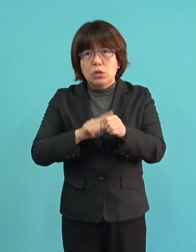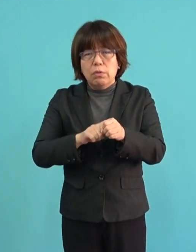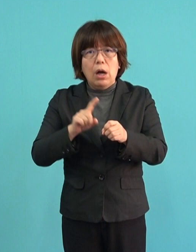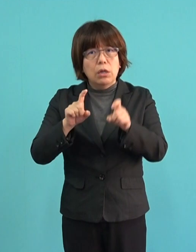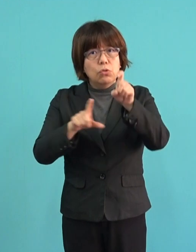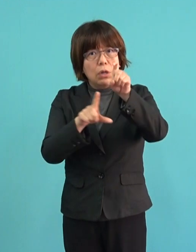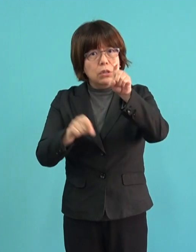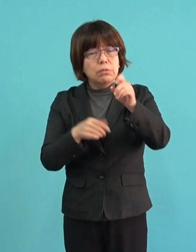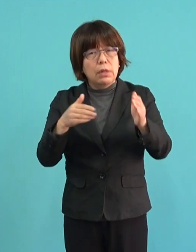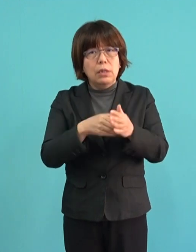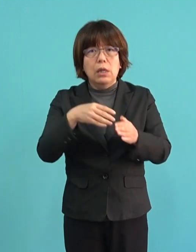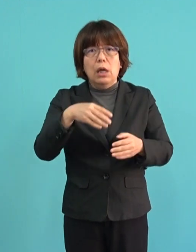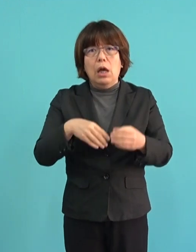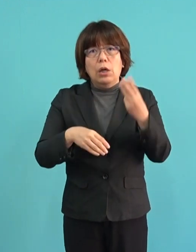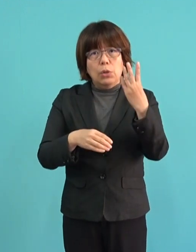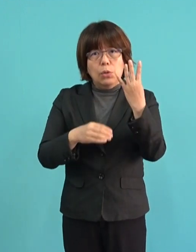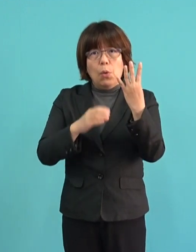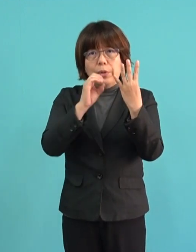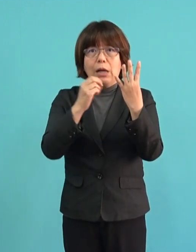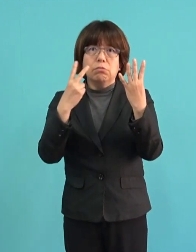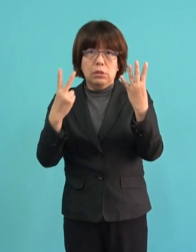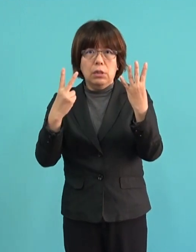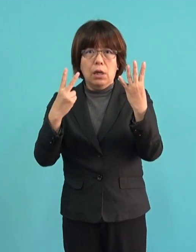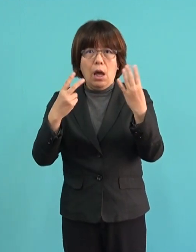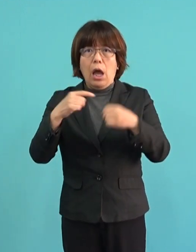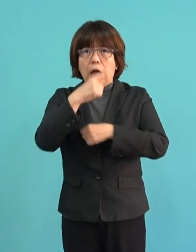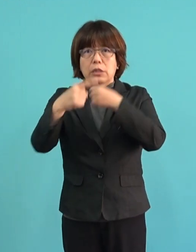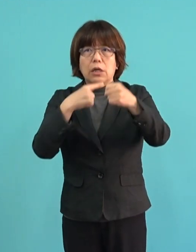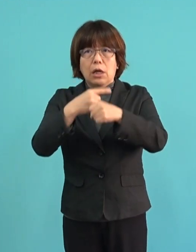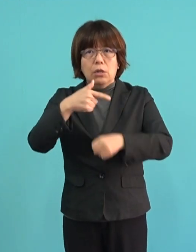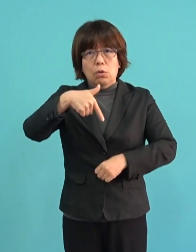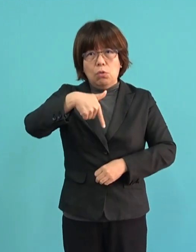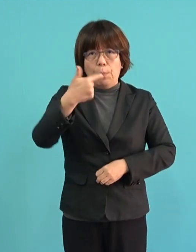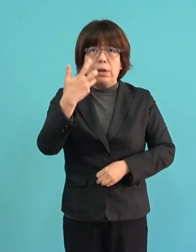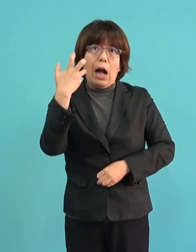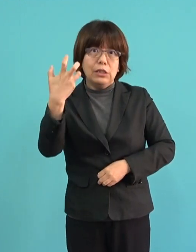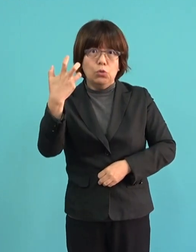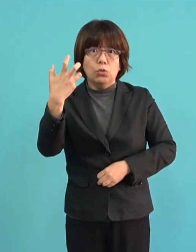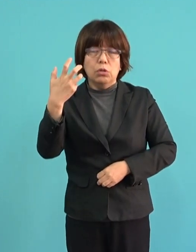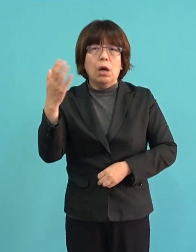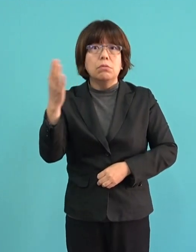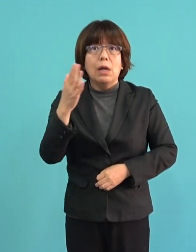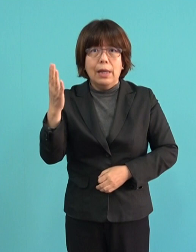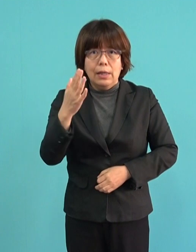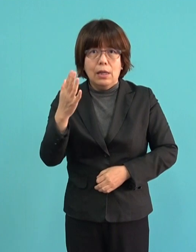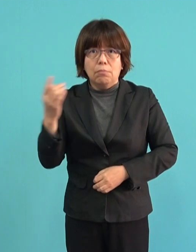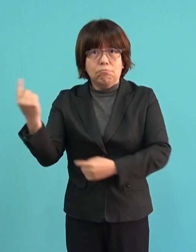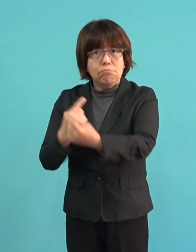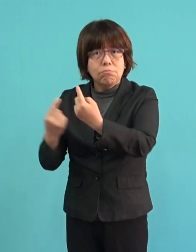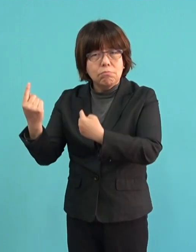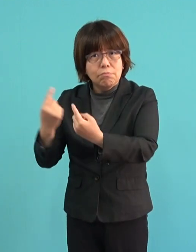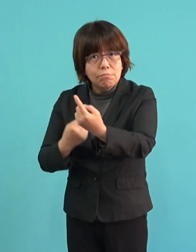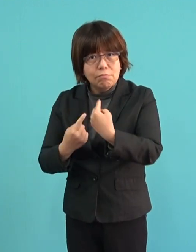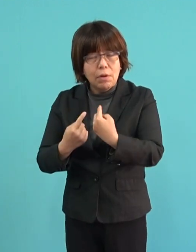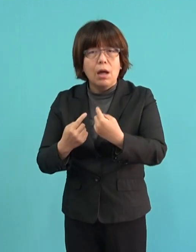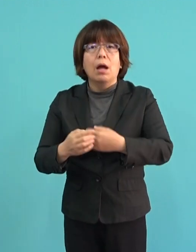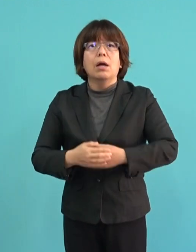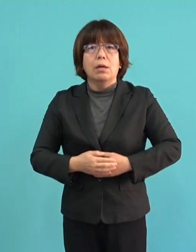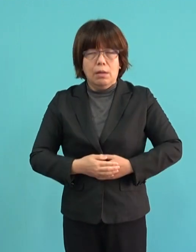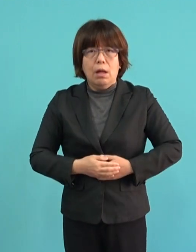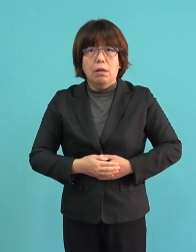はすでに10月までで42件年間ではだいたい680件の見込みをいたしておりますそういたしますとここ